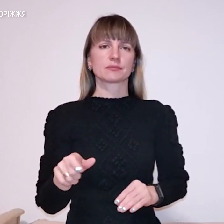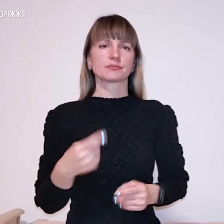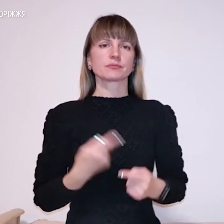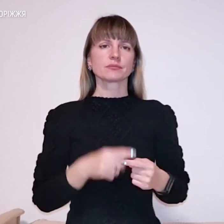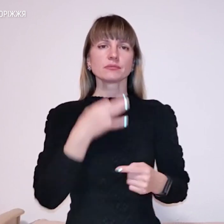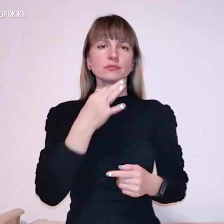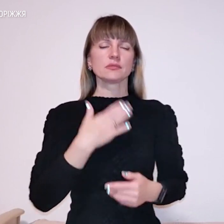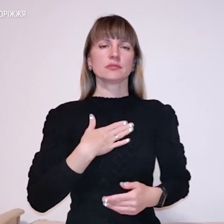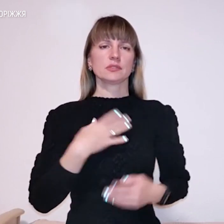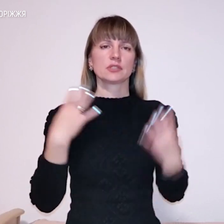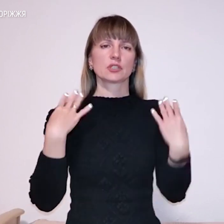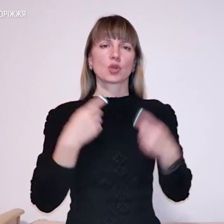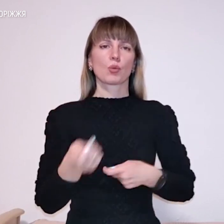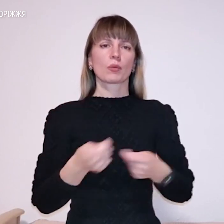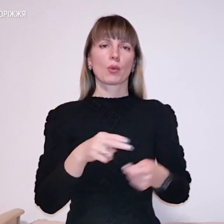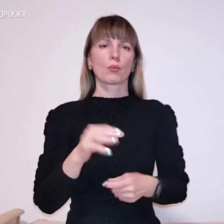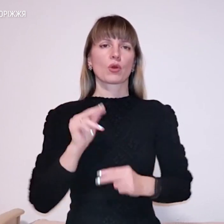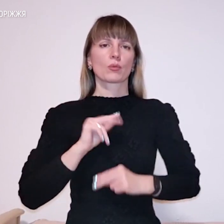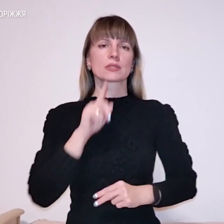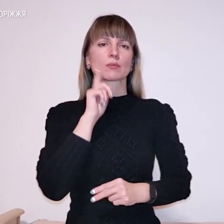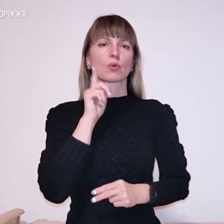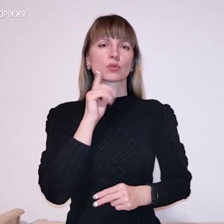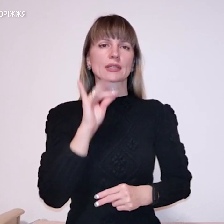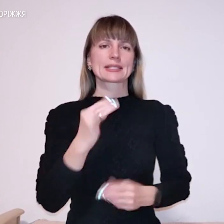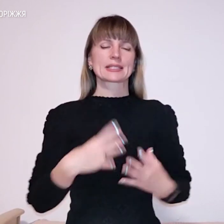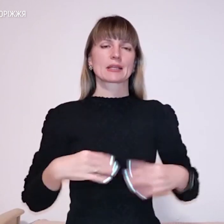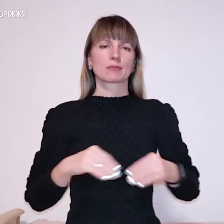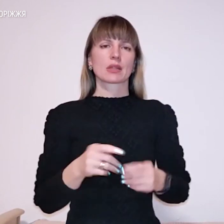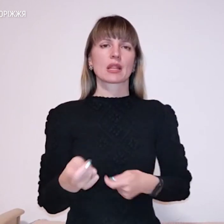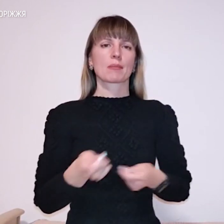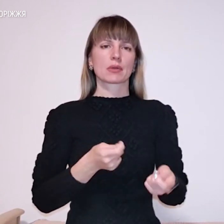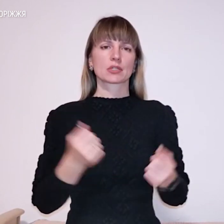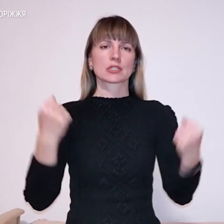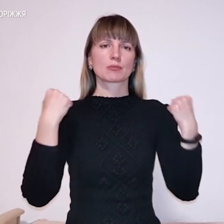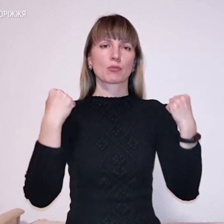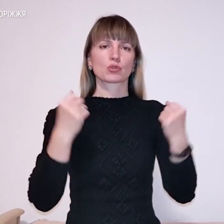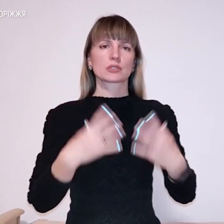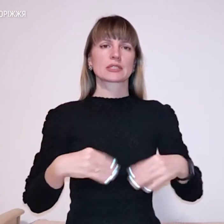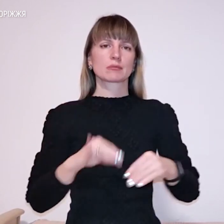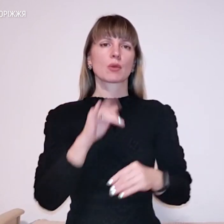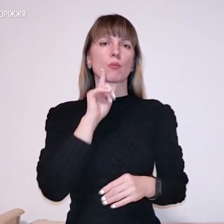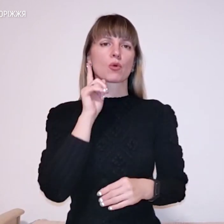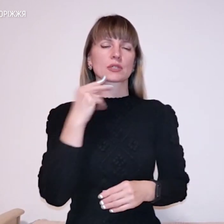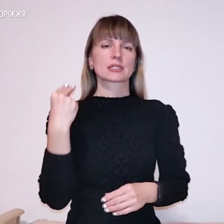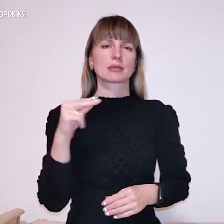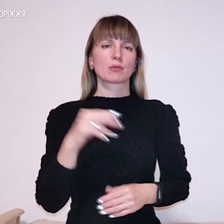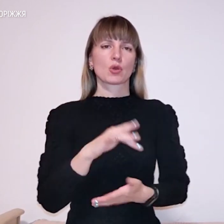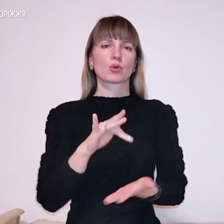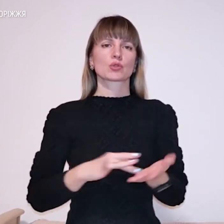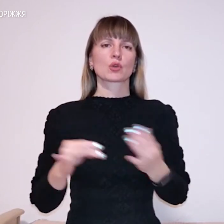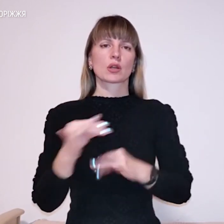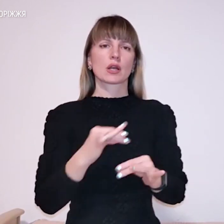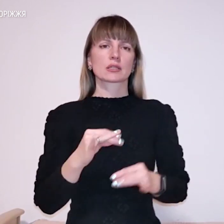сказав начальник управління по роботі з молоддю та сім'єю Департаменту спорту, сім'ї та молоді Запорізької міської ради Олексій